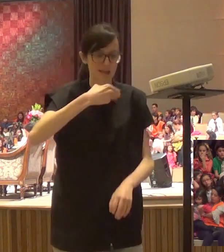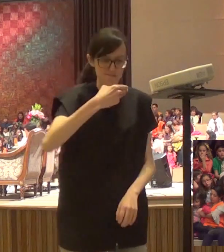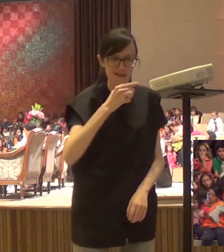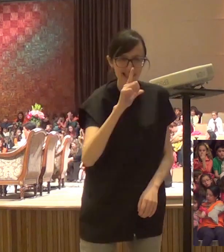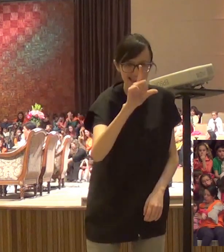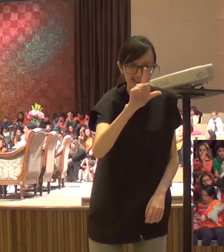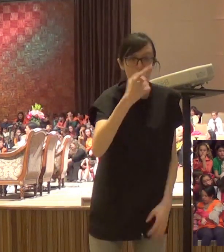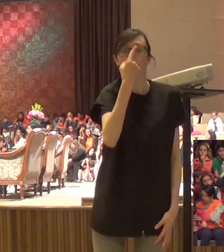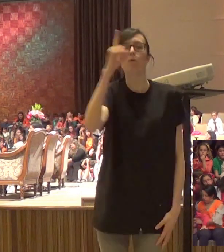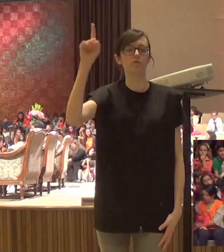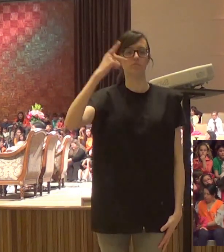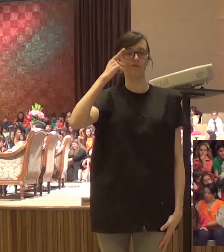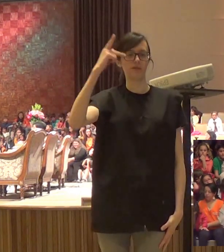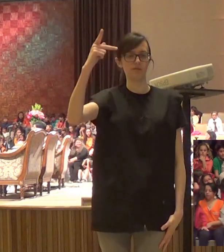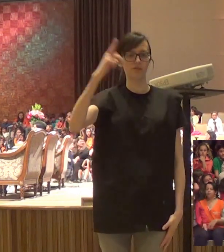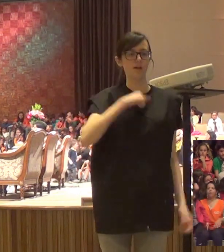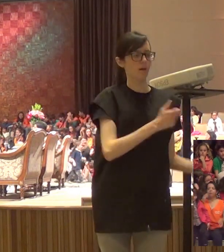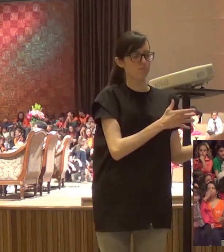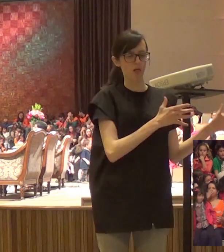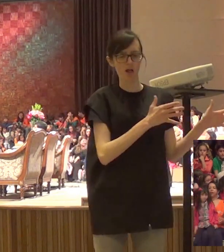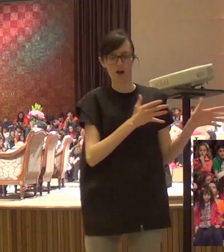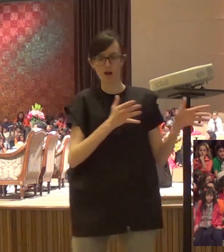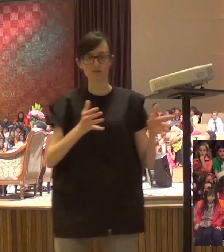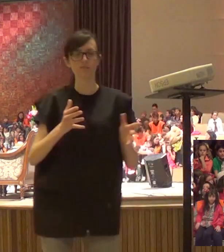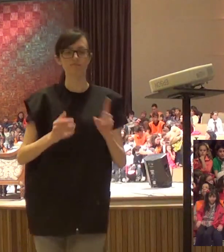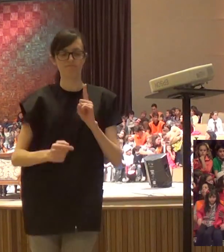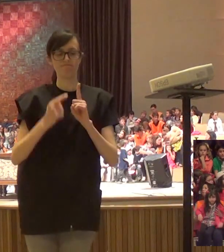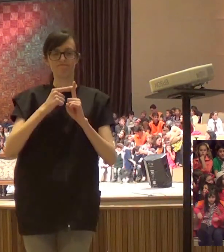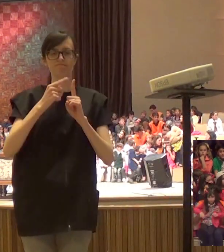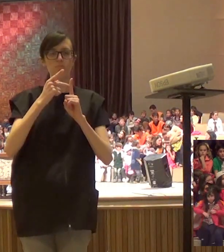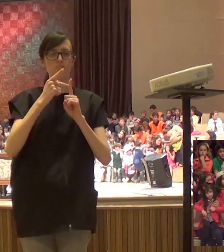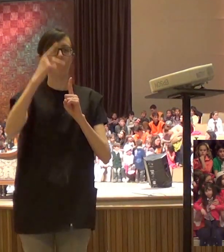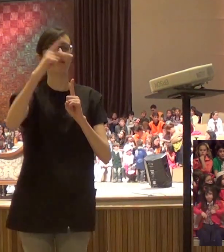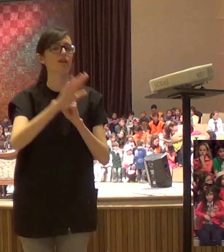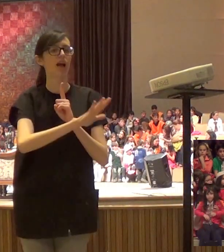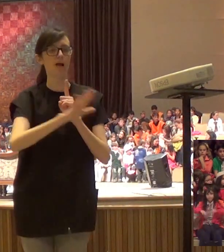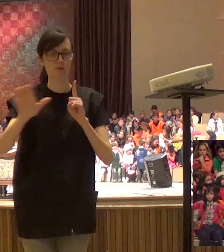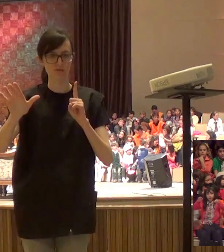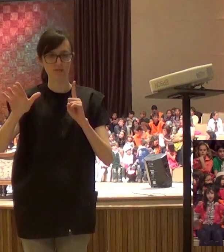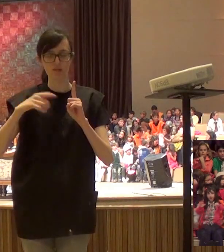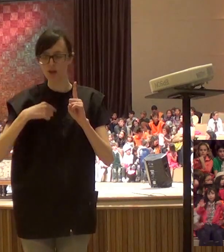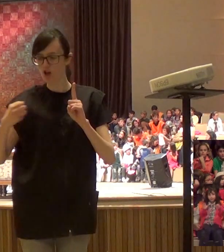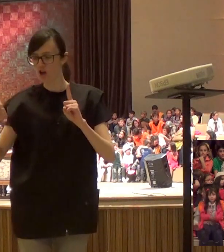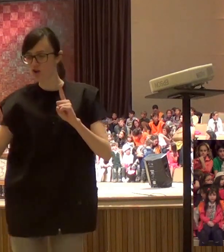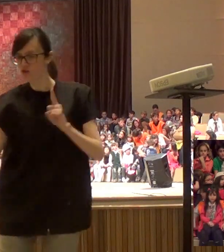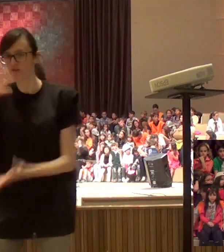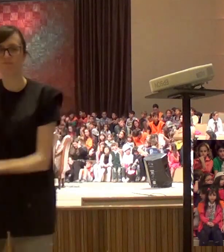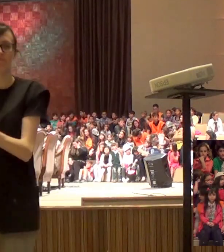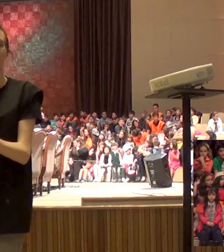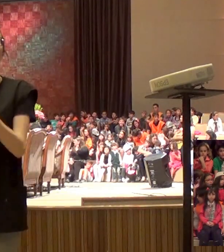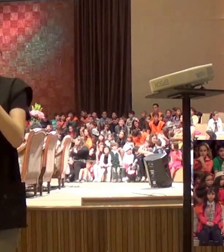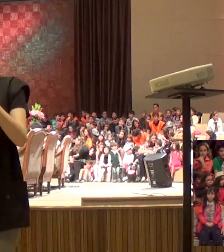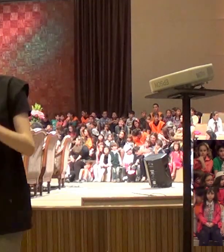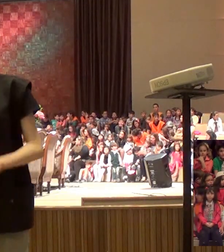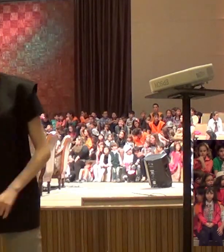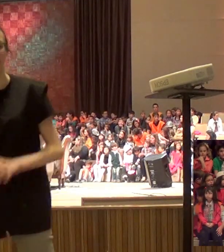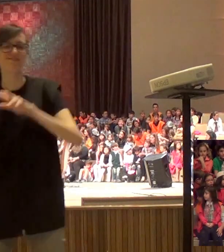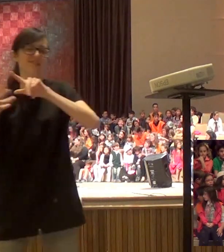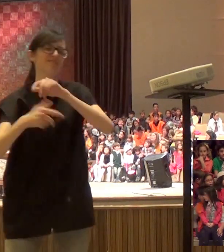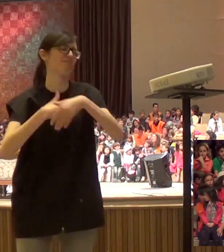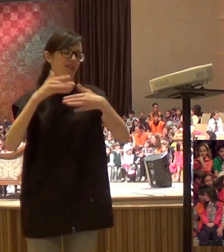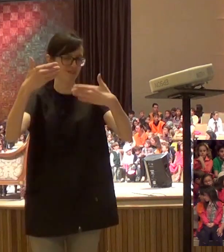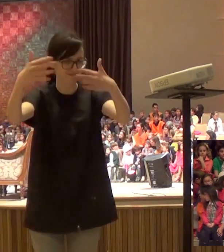é o período entre o livro do Malaquias, o último profeta ali, no cânon do Antigo Testamento, até a